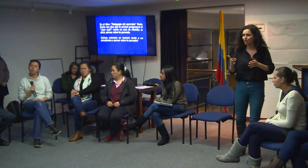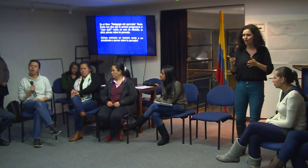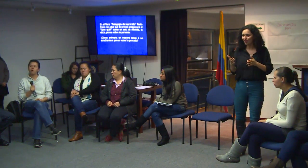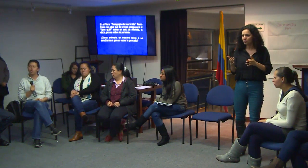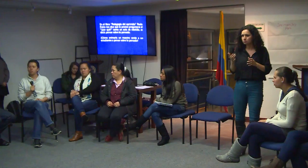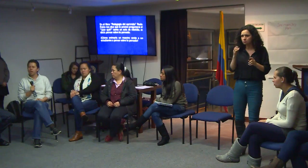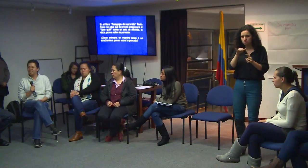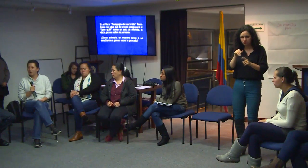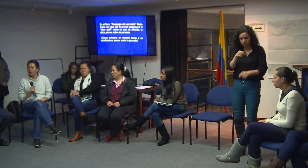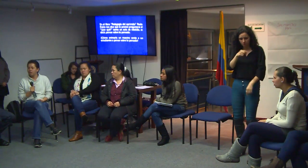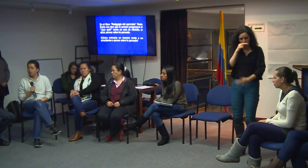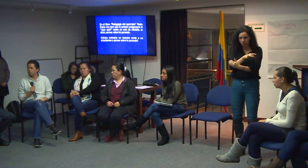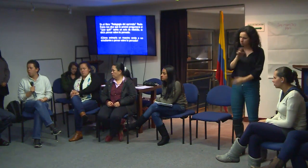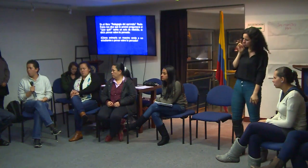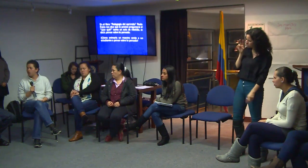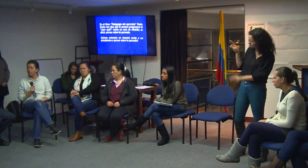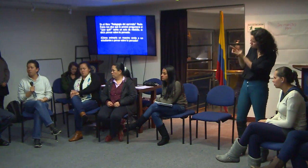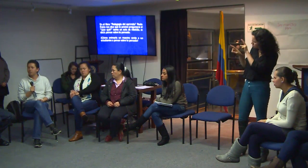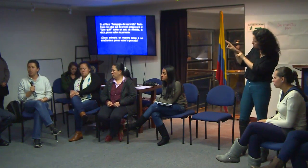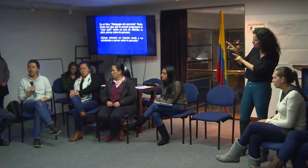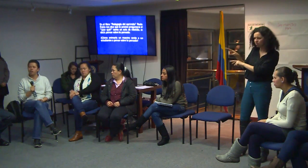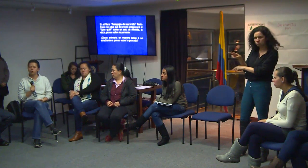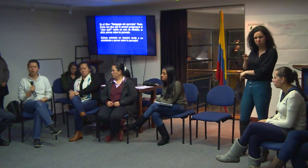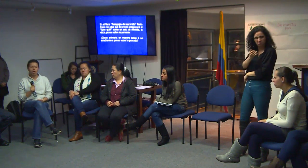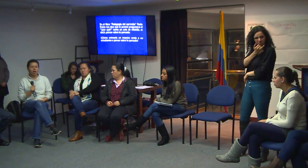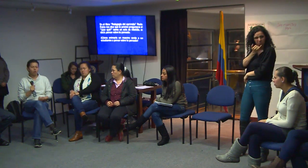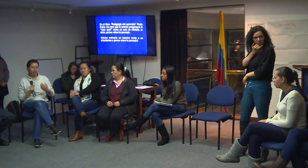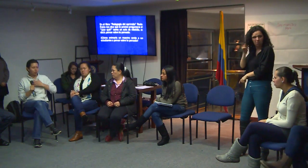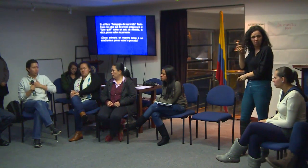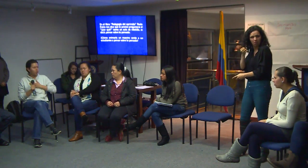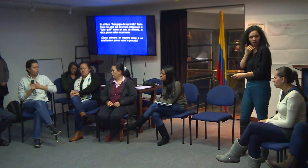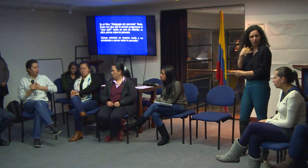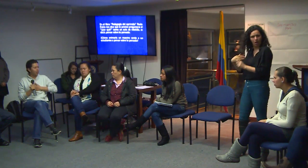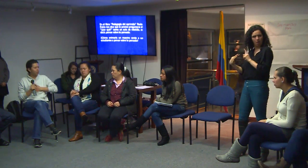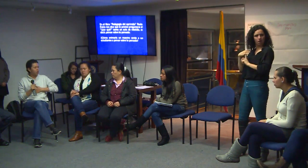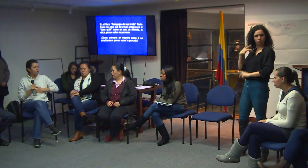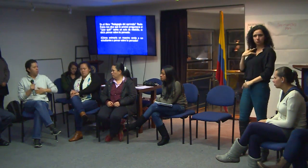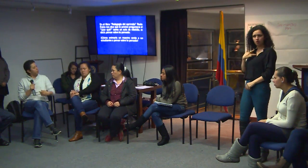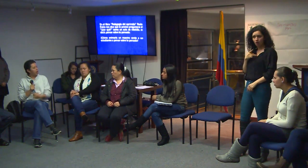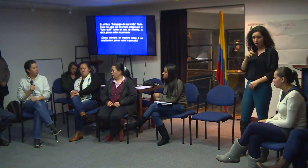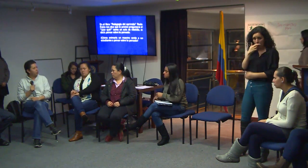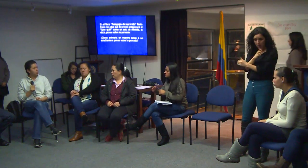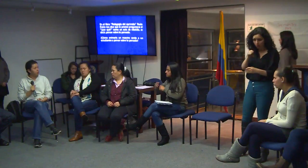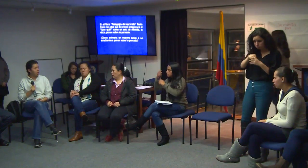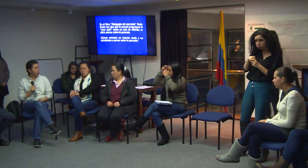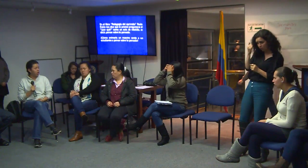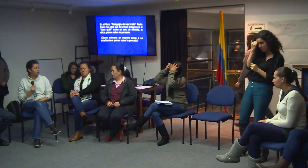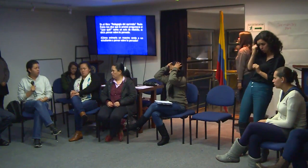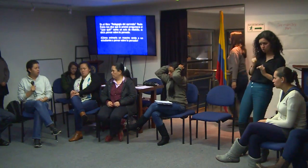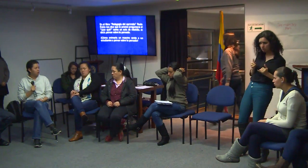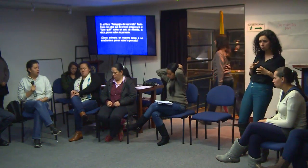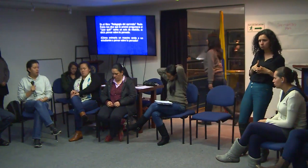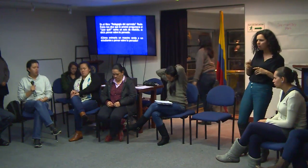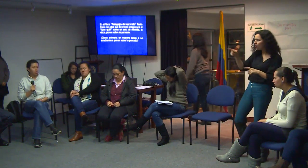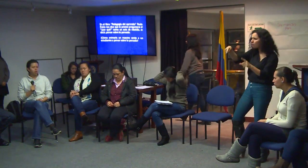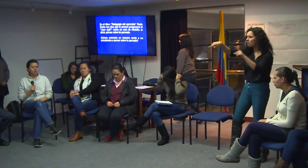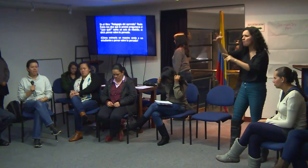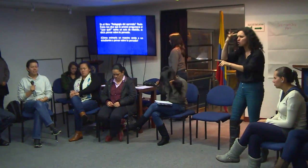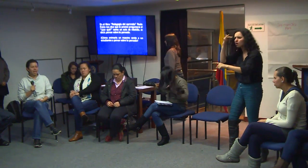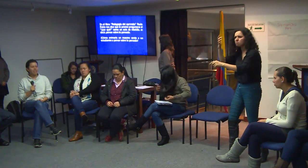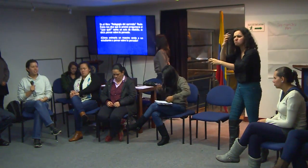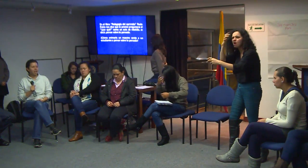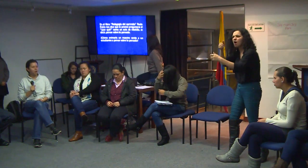por qué vieron eso, qué está pasando, cómo les va a afectar a ellos, aunque ellos tenían su maestro, porque los otros sí están luchando.